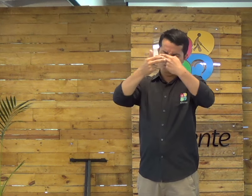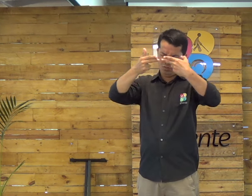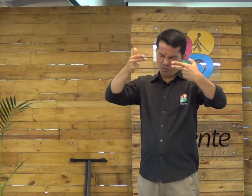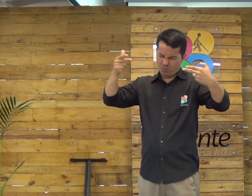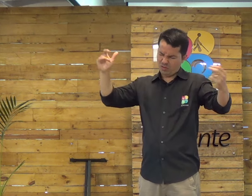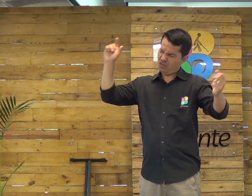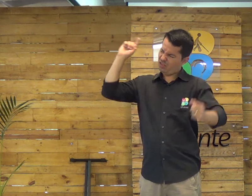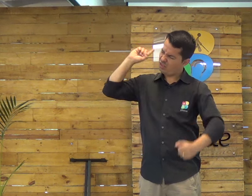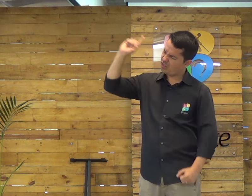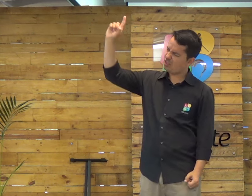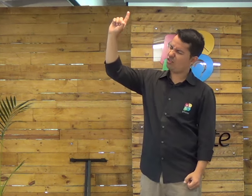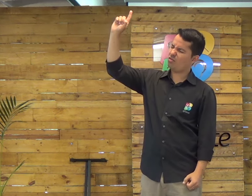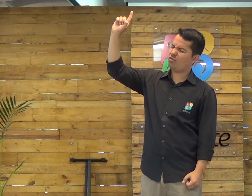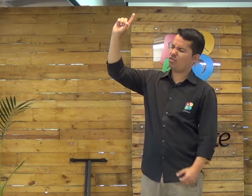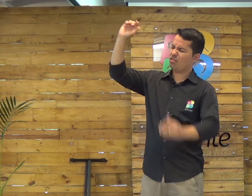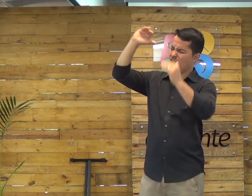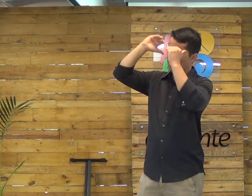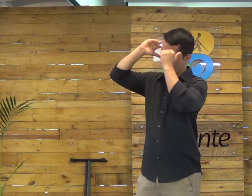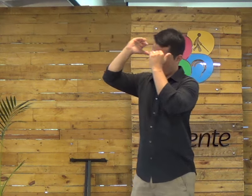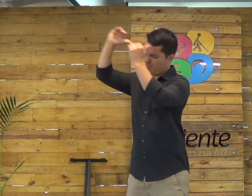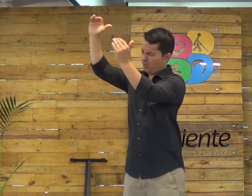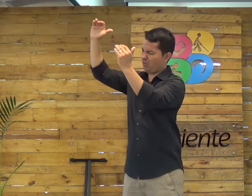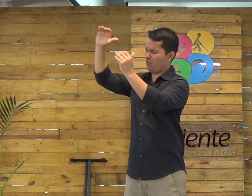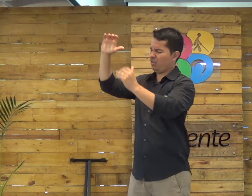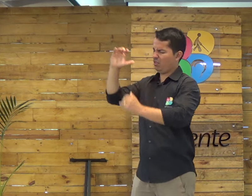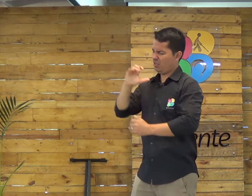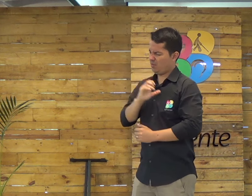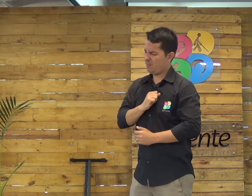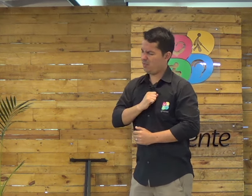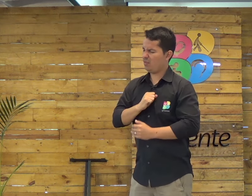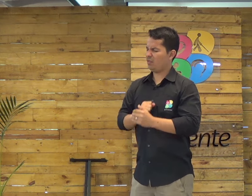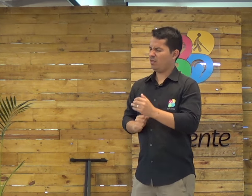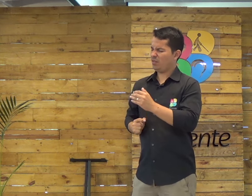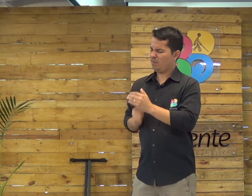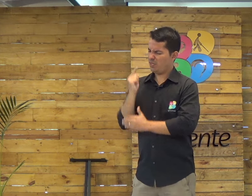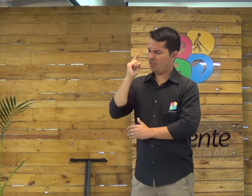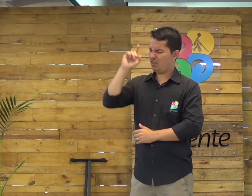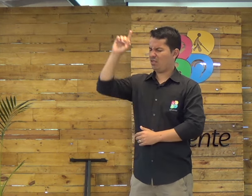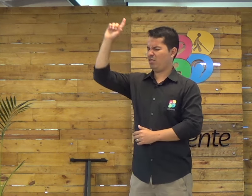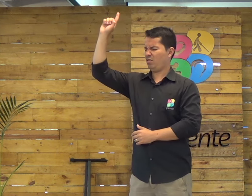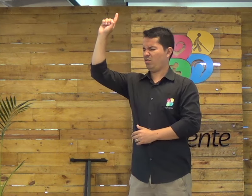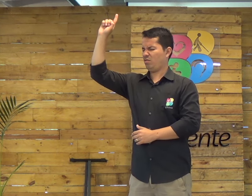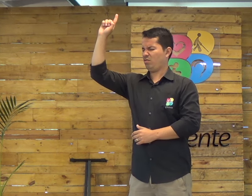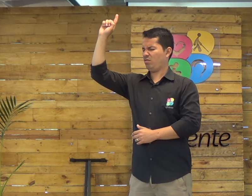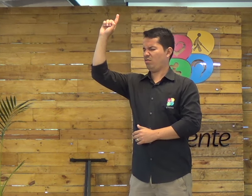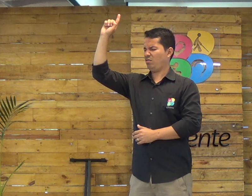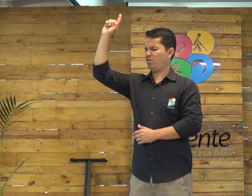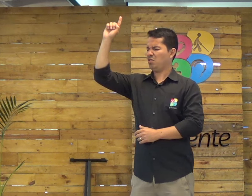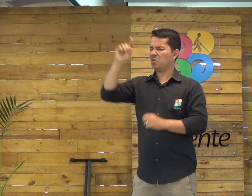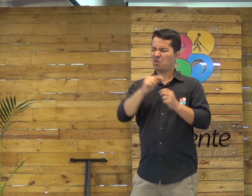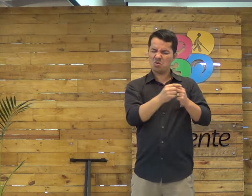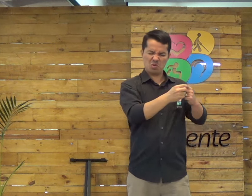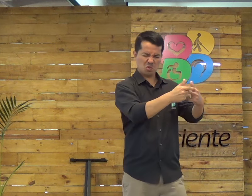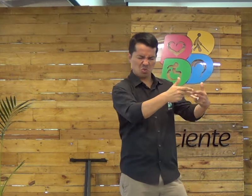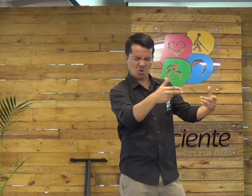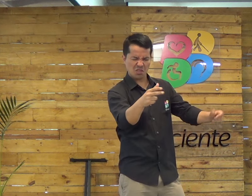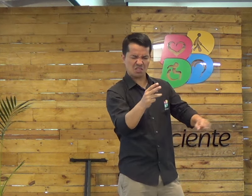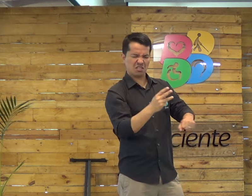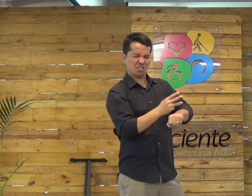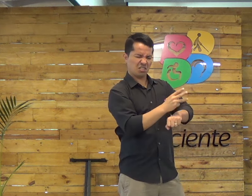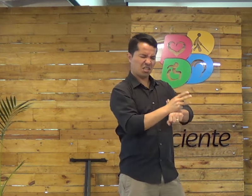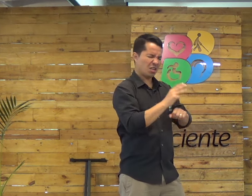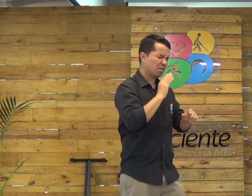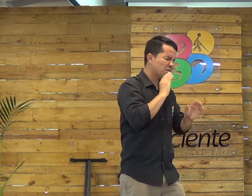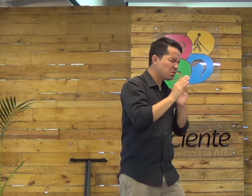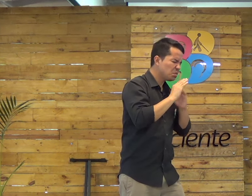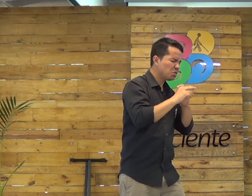devemos estar em união com o Senhor. Mostrou que nós devemos obedecê-lo, devemos amá-lo, devemos pensar no Senhor primeiro. E